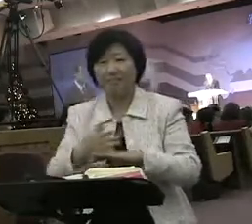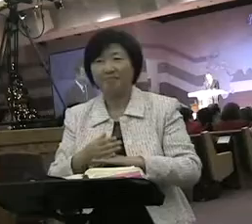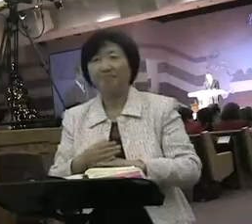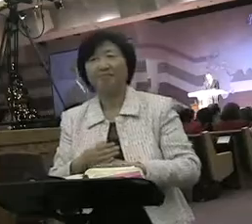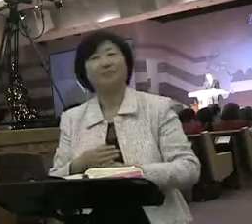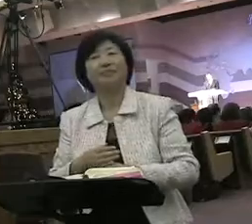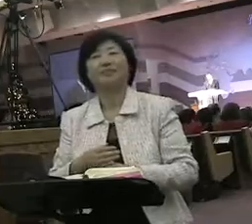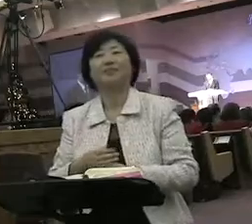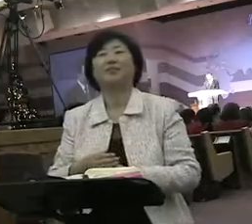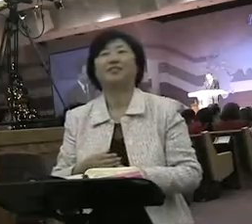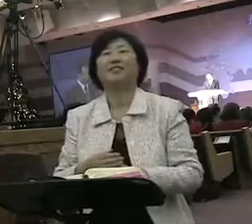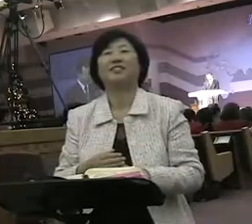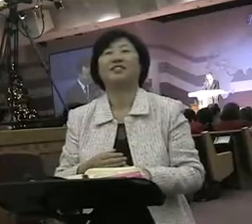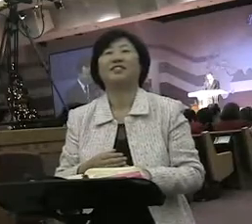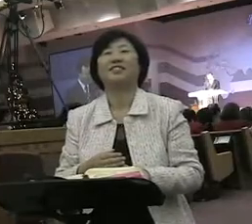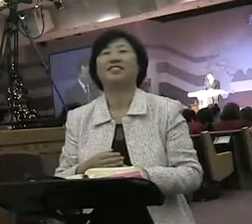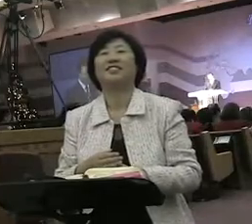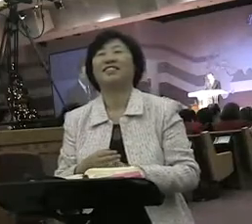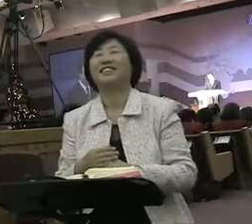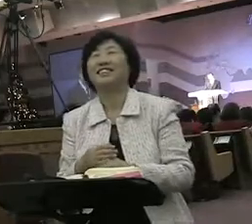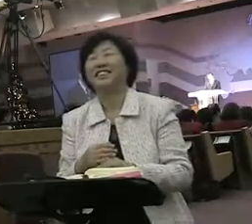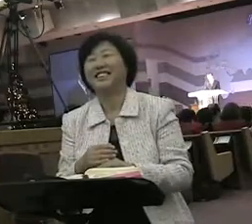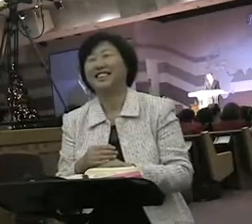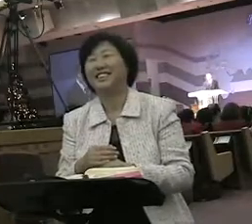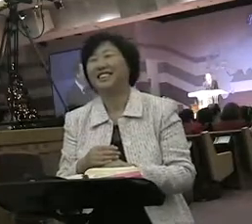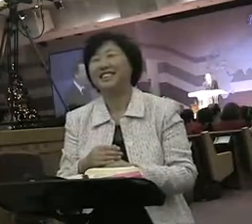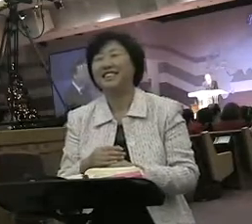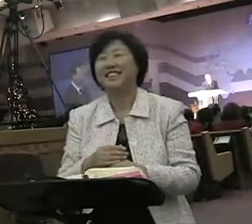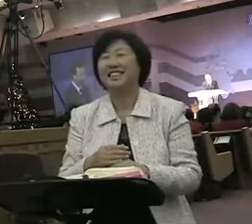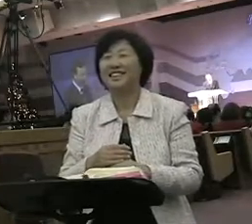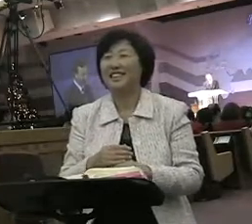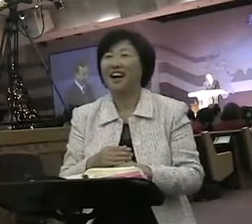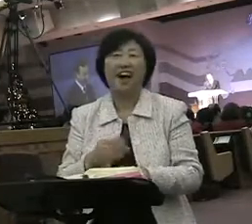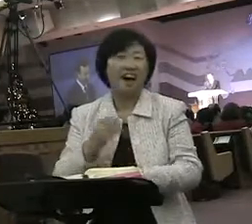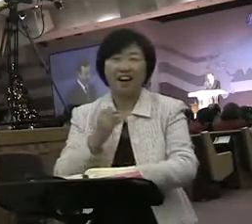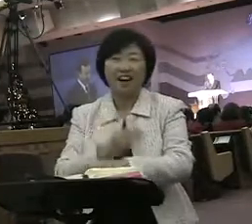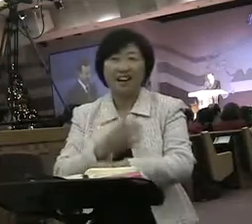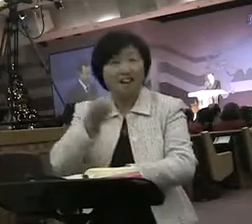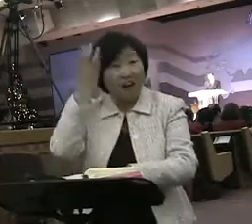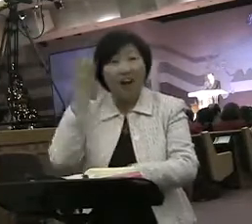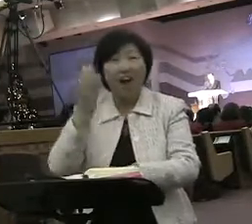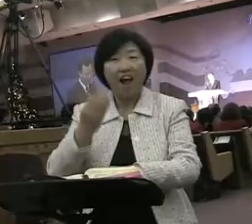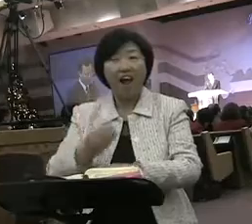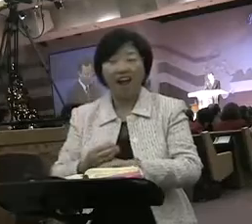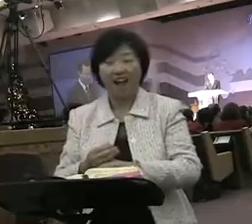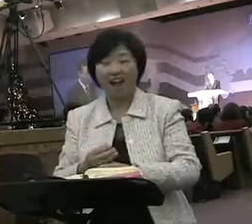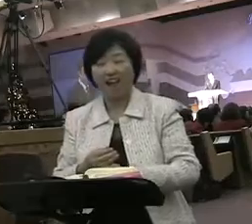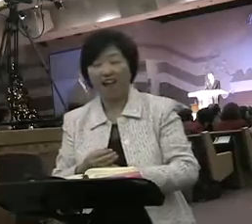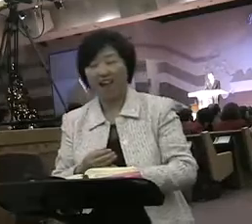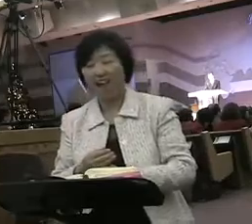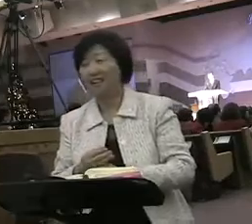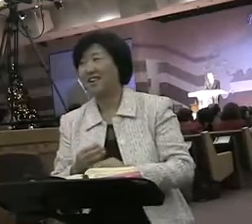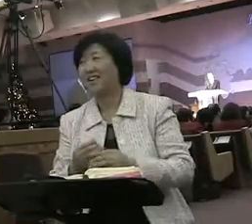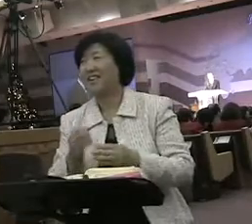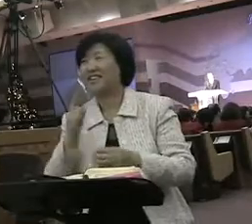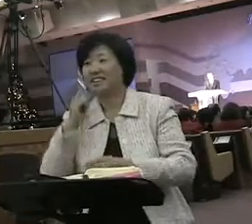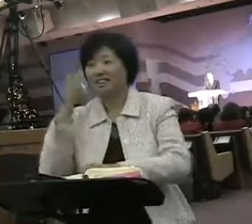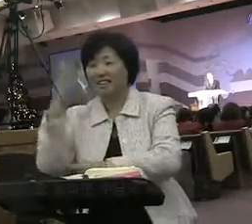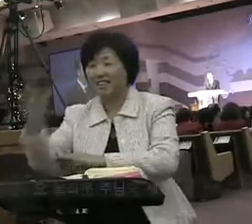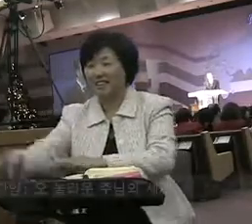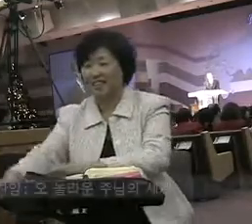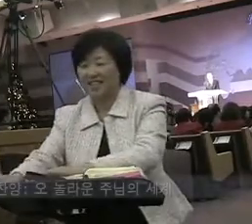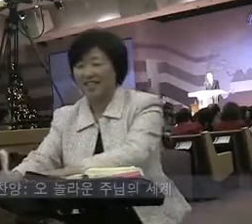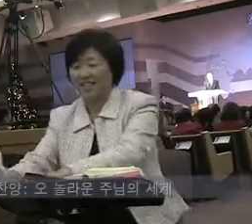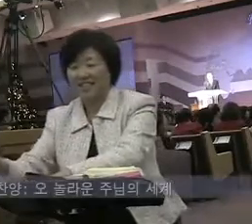친절히 도와드리겠습니다. 이 시간 3부 영광 찬양대와 사랑 오케스트라에서 오 놀라운 주님의